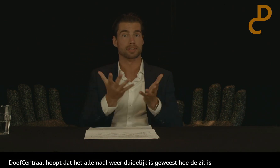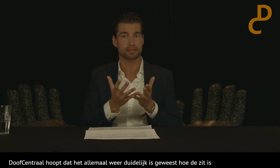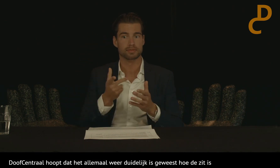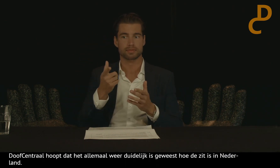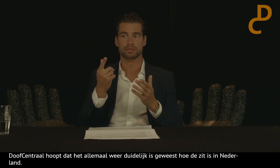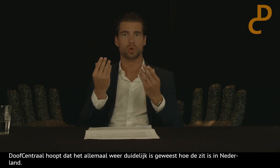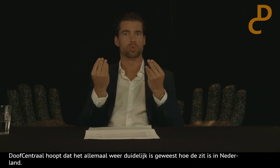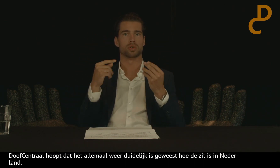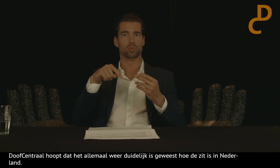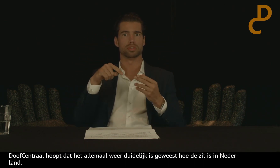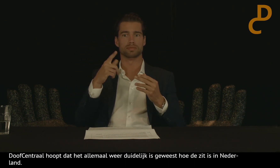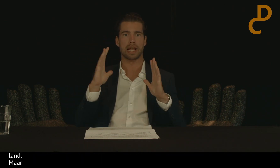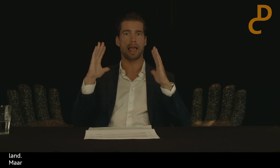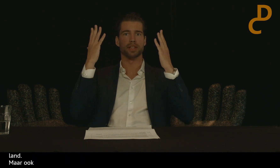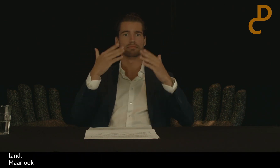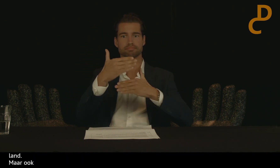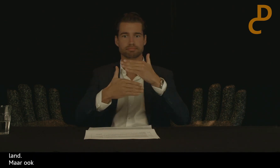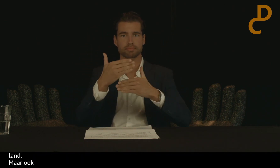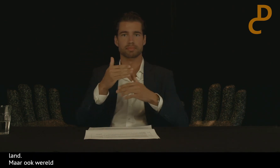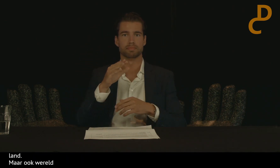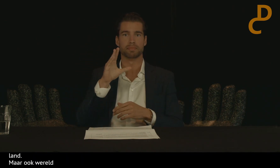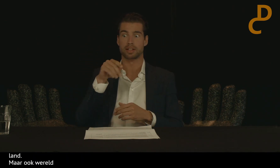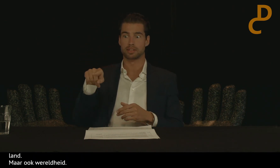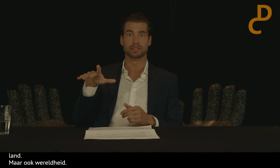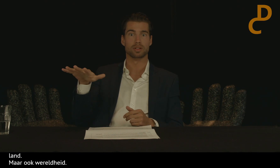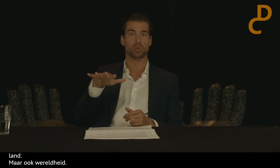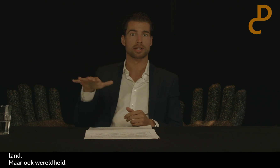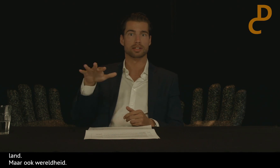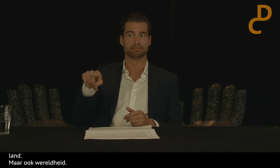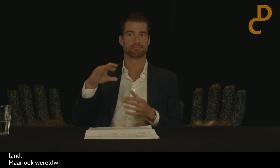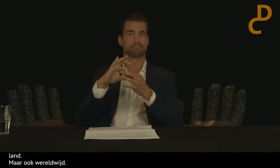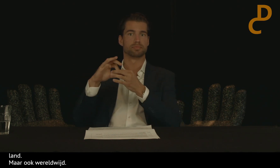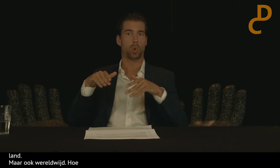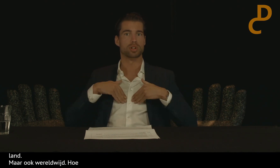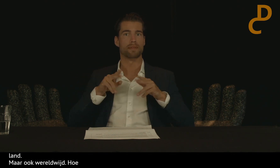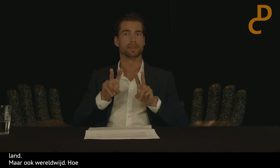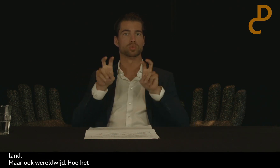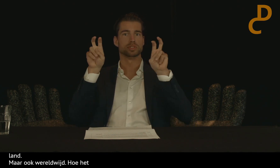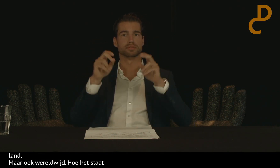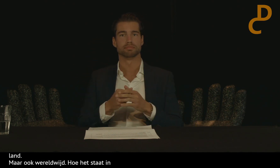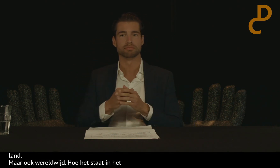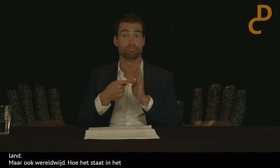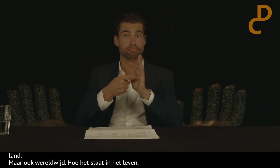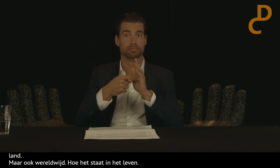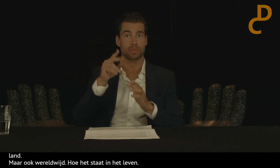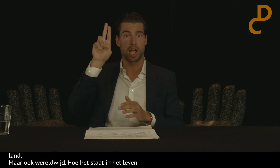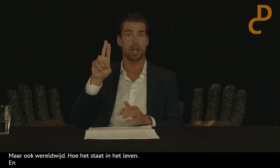Maar ook wereldwijd. Hoe het nu staat in het leven. En ook in verband met deze